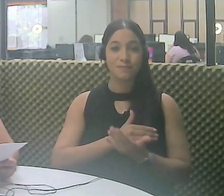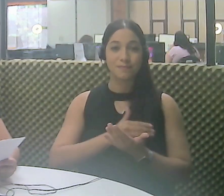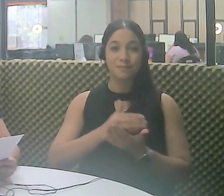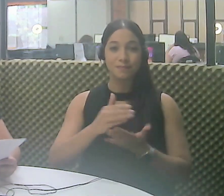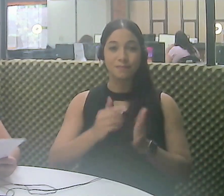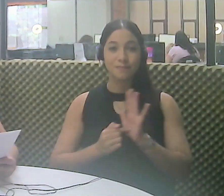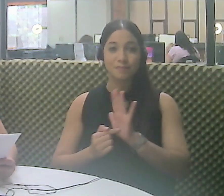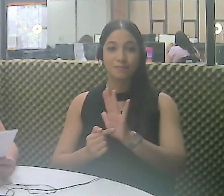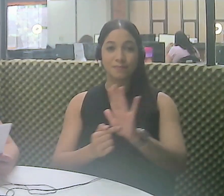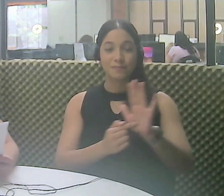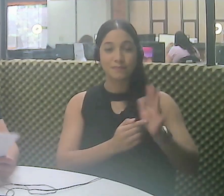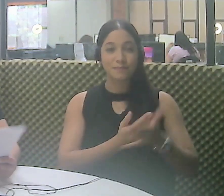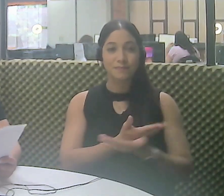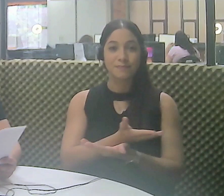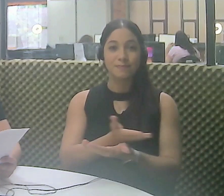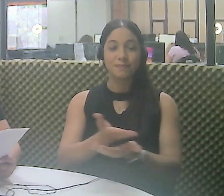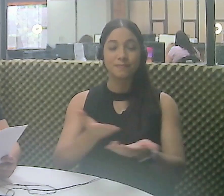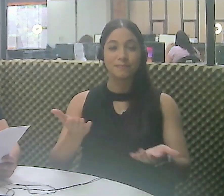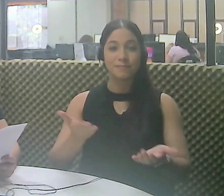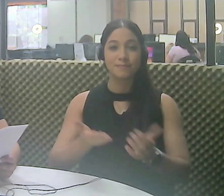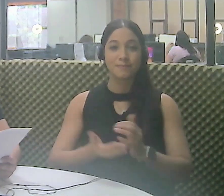Uberlândia no ar pra você.